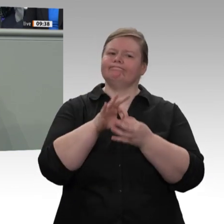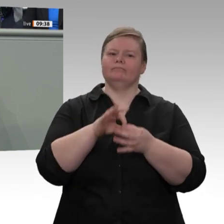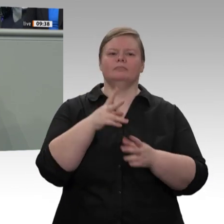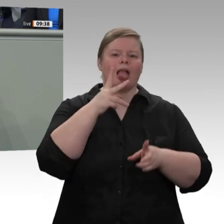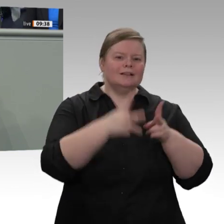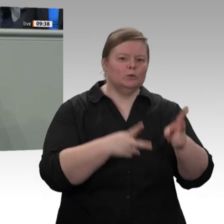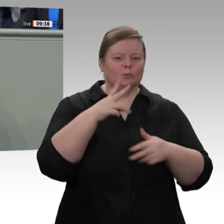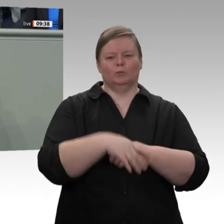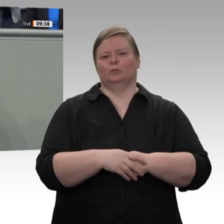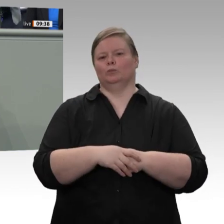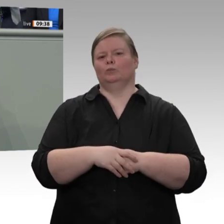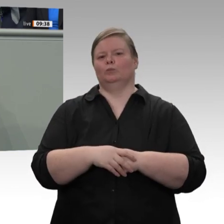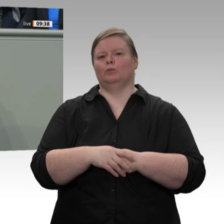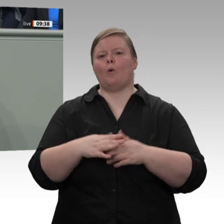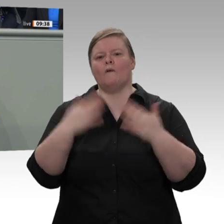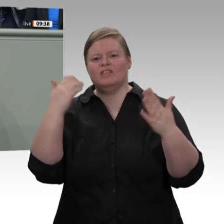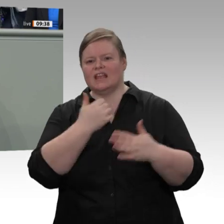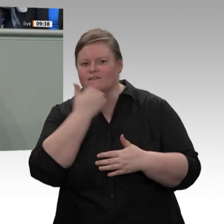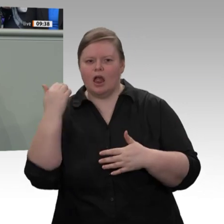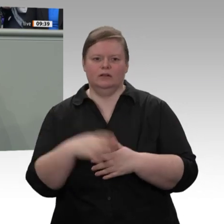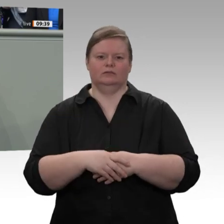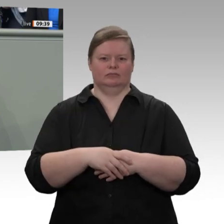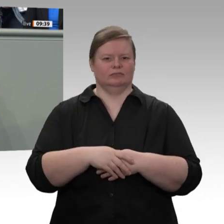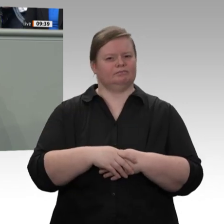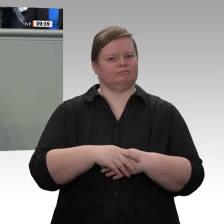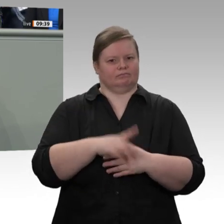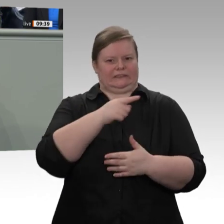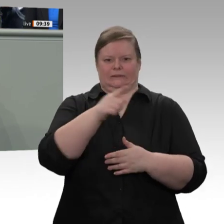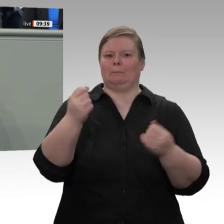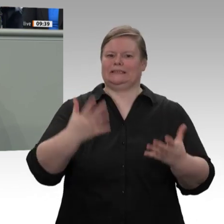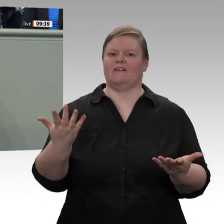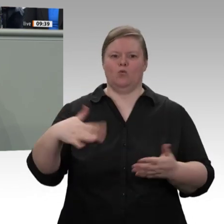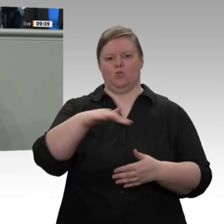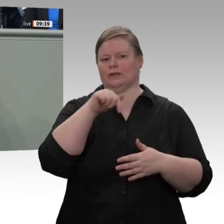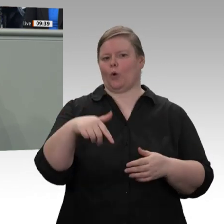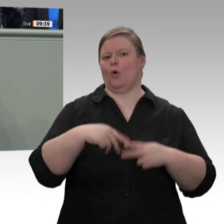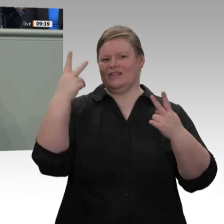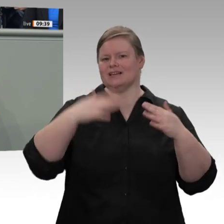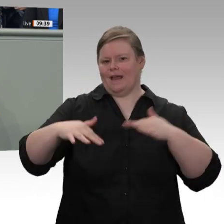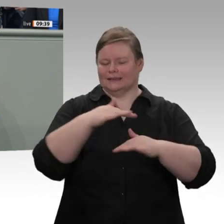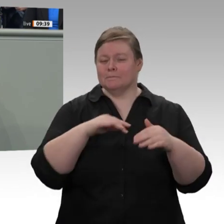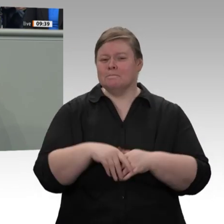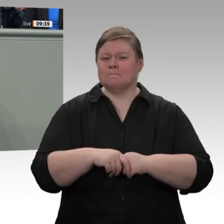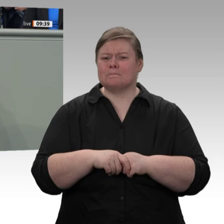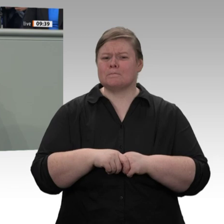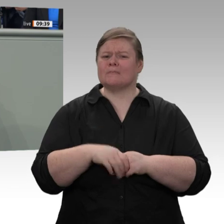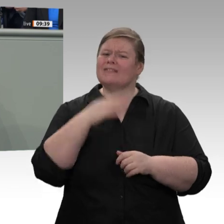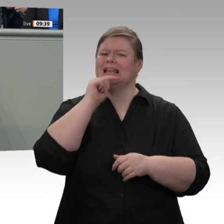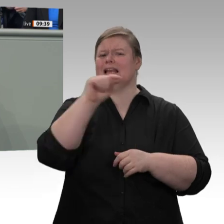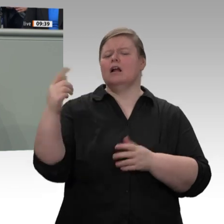müssen. Aber die wenigsten von uns haben eine Vorstellung davon, was es heißt, Bürger mit Migrationshintergrund zu